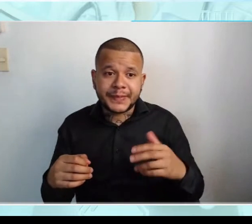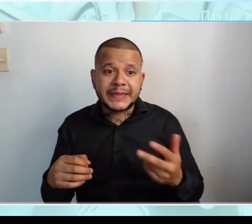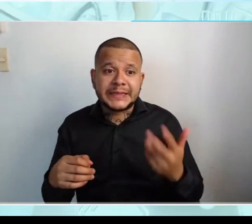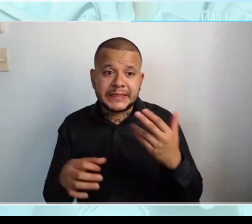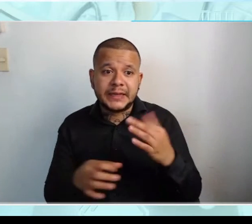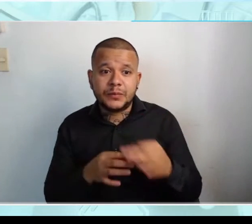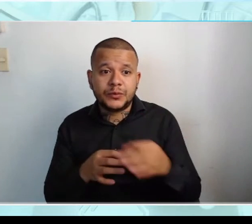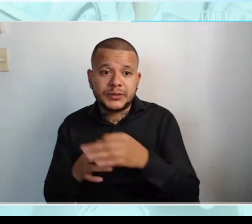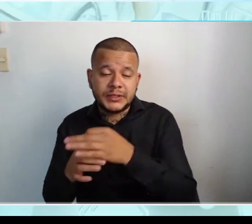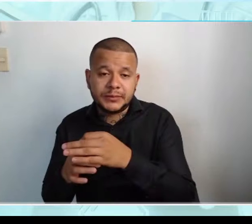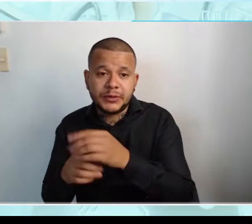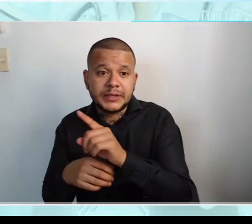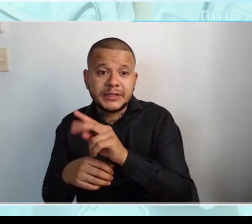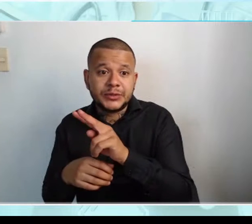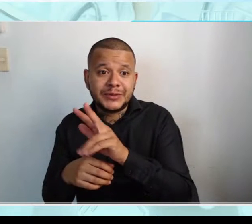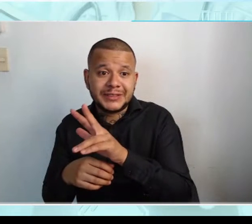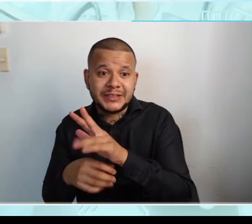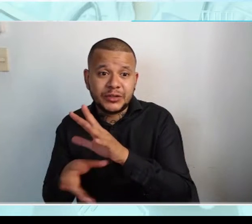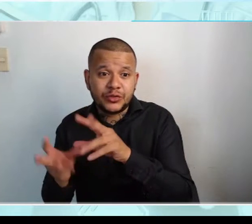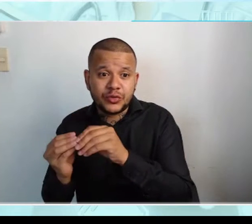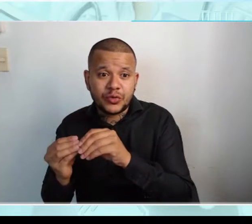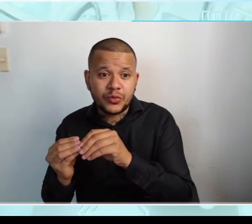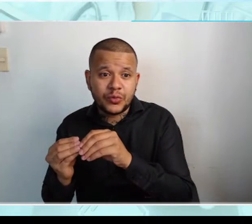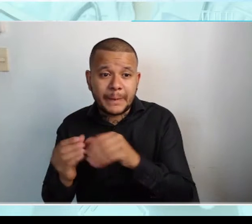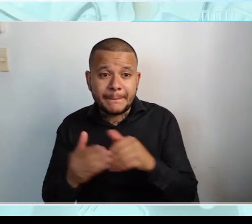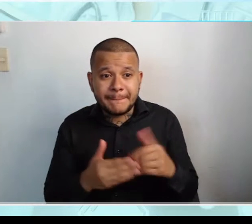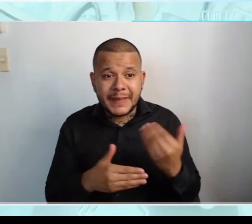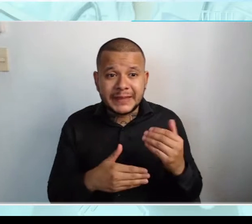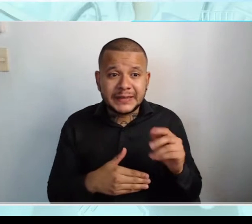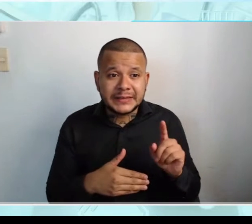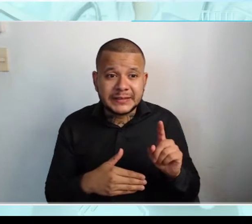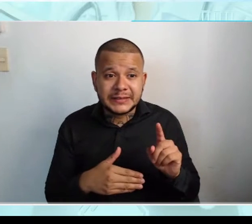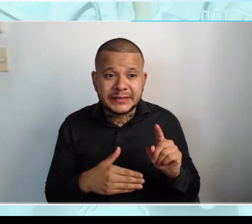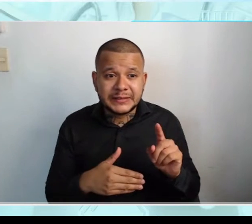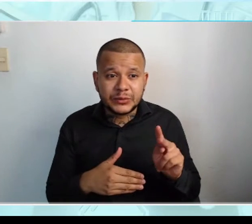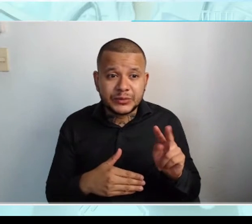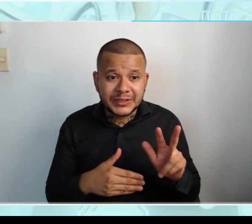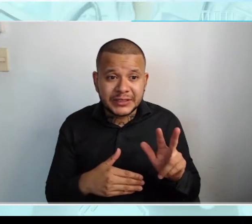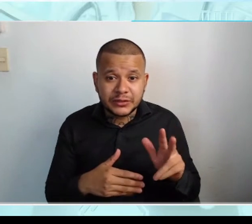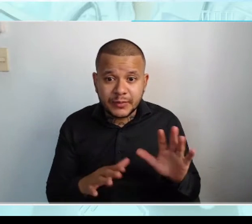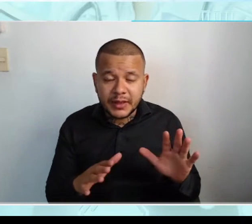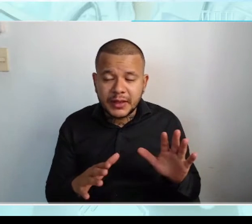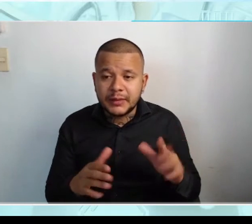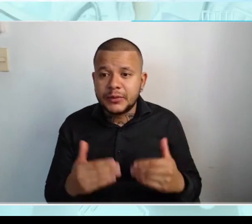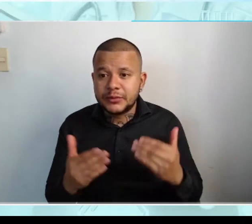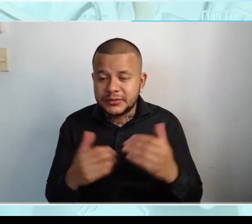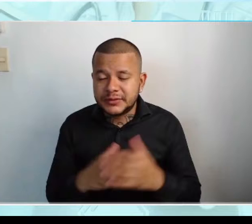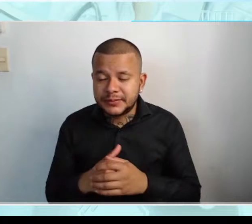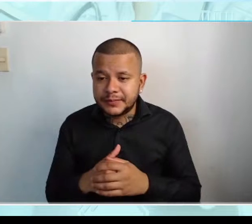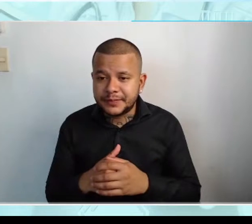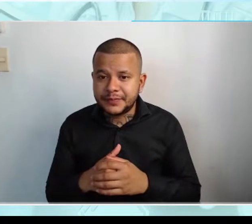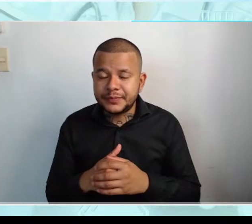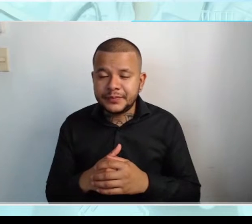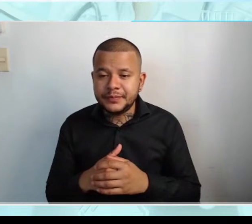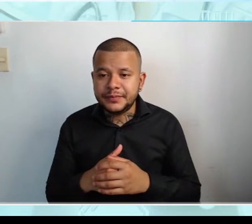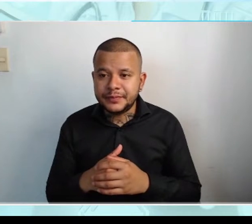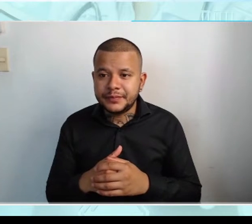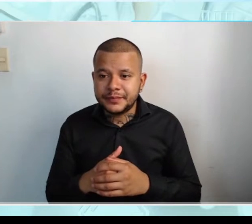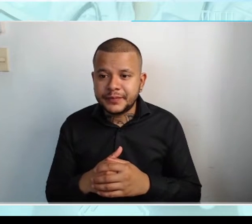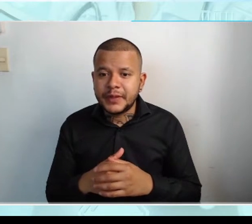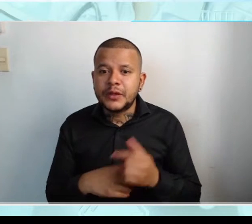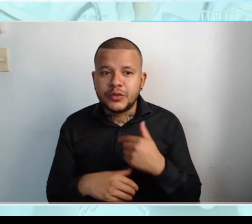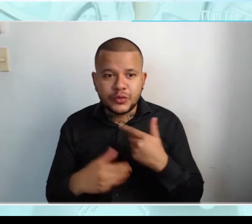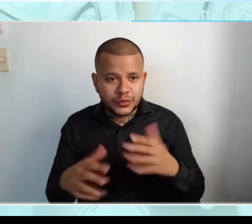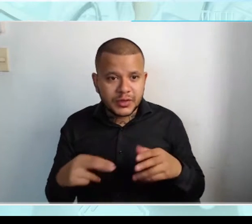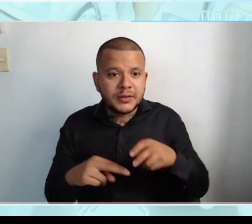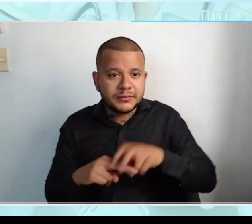125 es un inicio. Y simplemente, pues también un agradecimiento por parte de todos nosotros. Yo soy persona con discapacidad. Soy usuario de silla